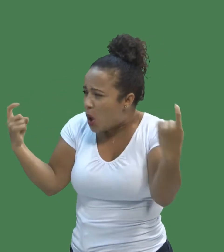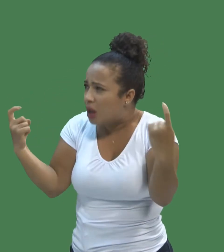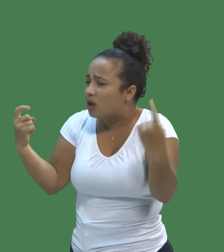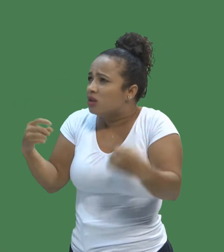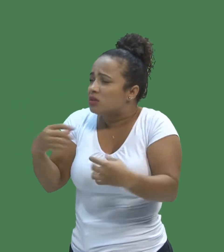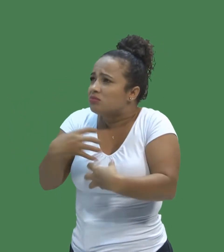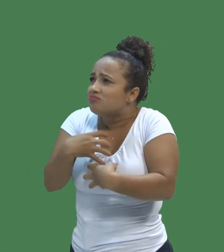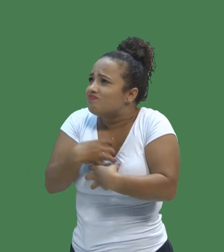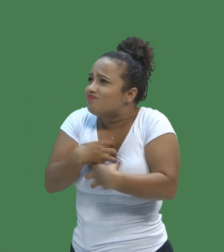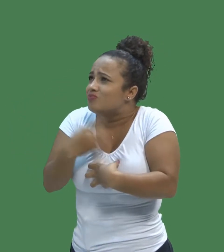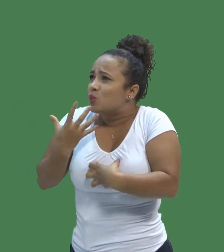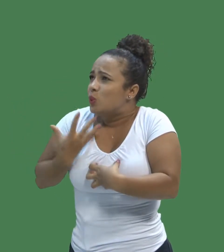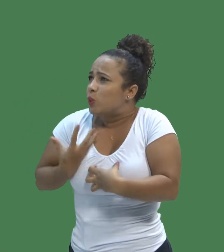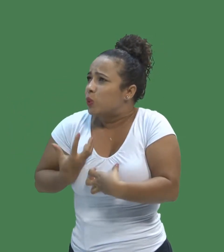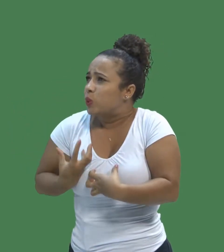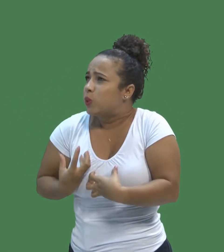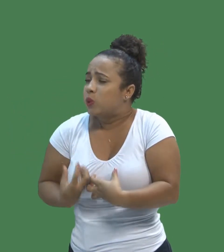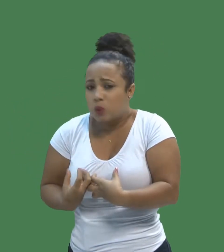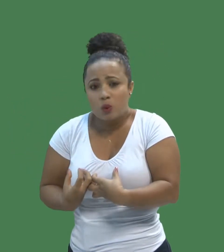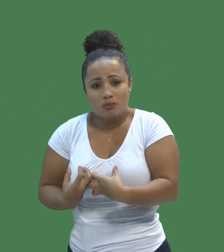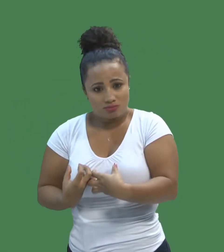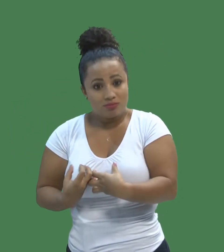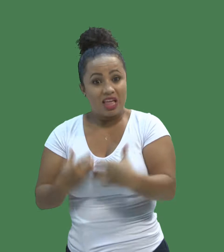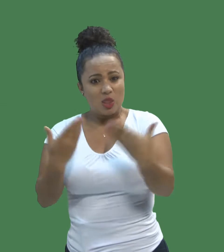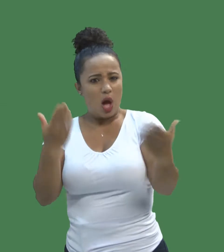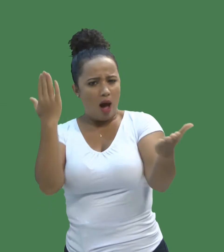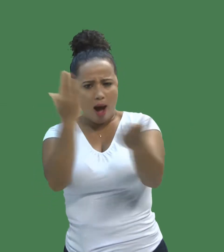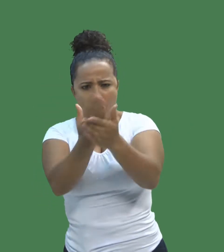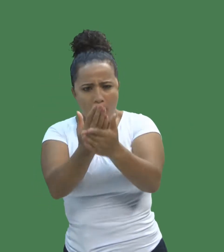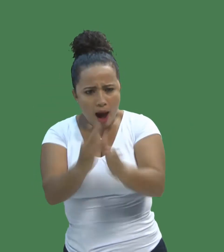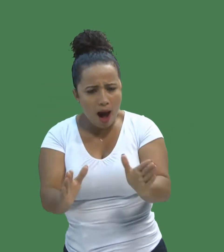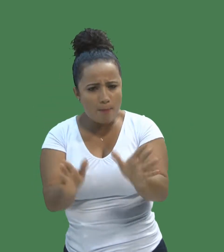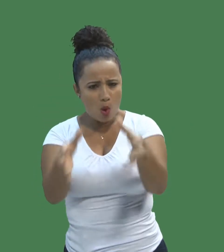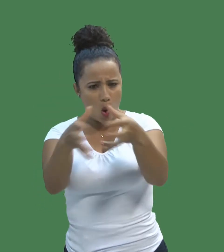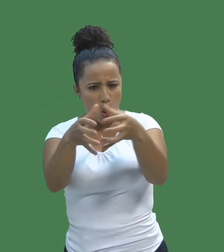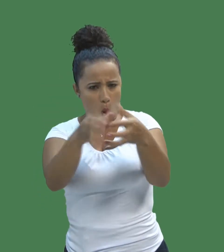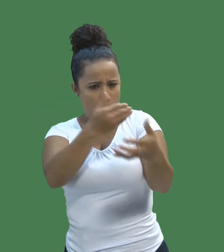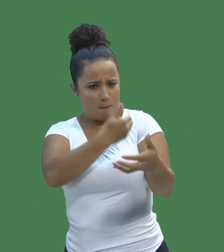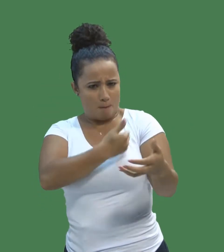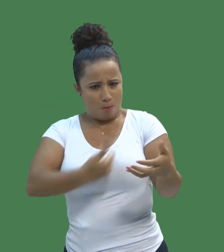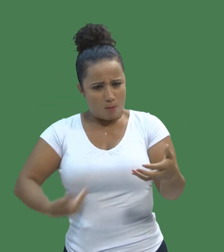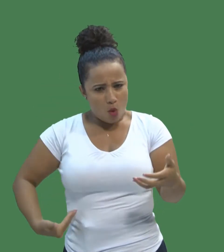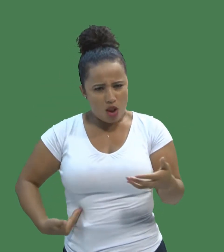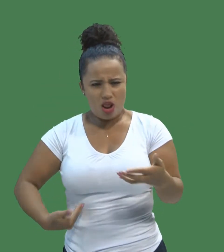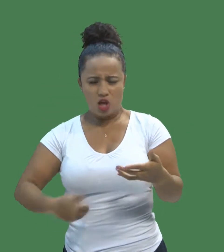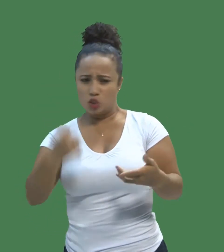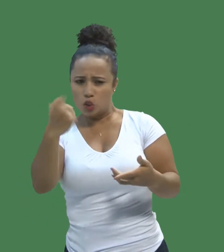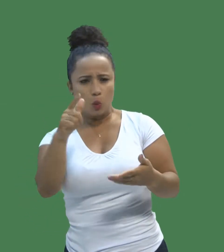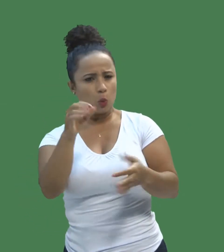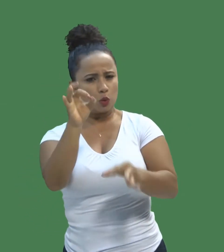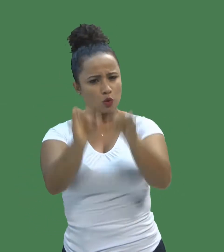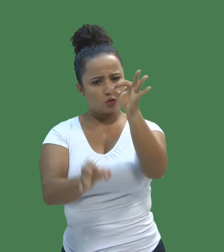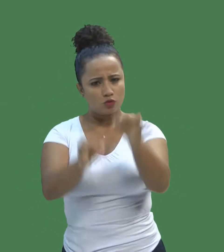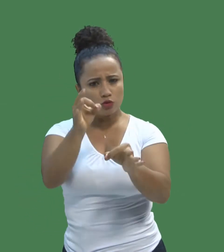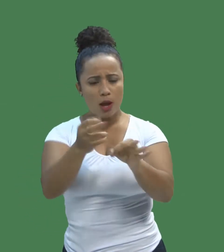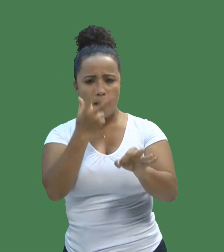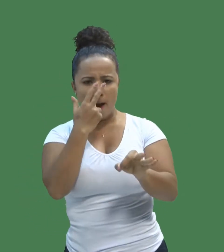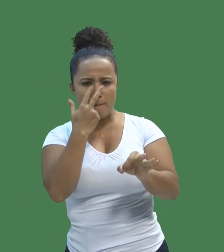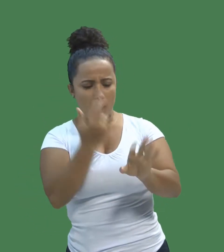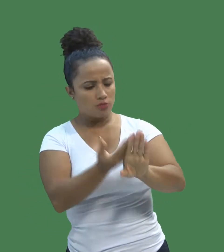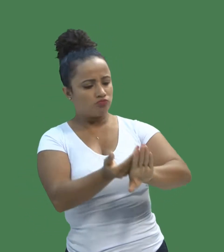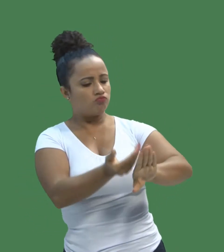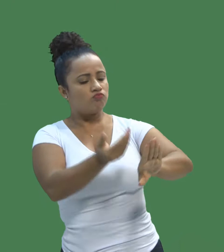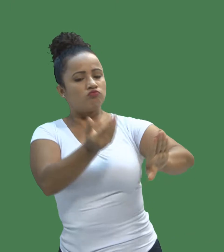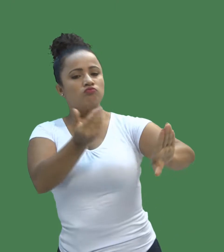políticos injustos que distanciam dos pobres a possibilidade de vida digna, a